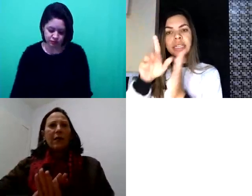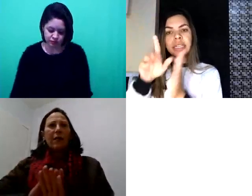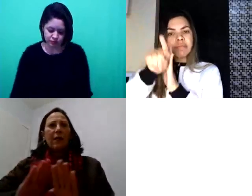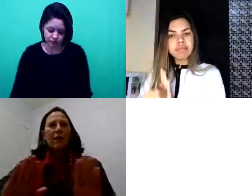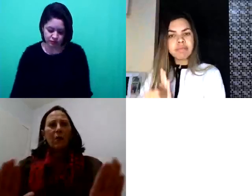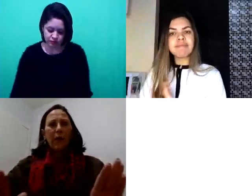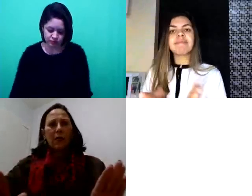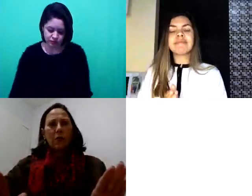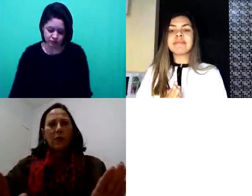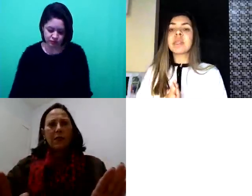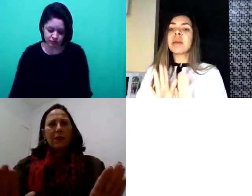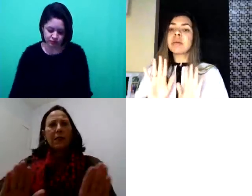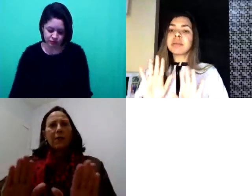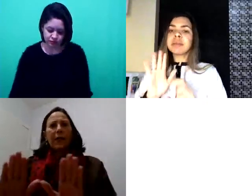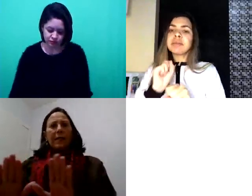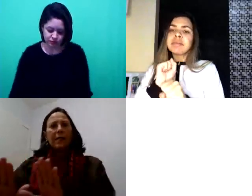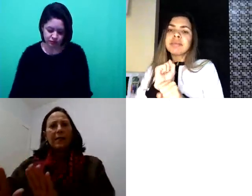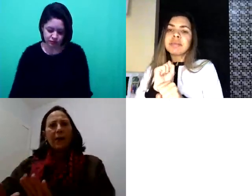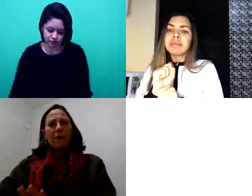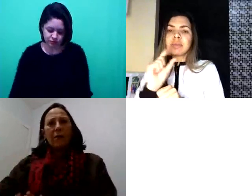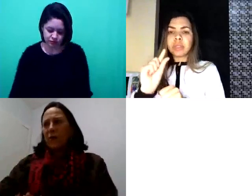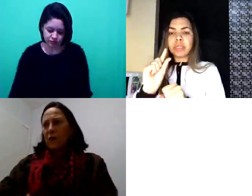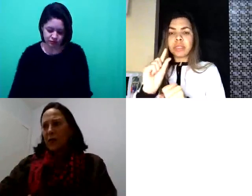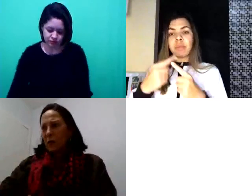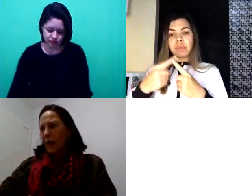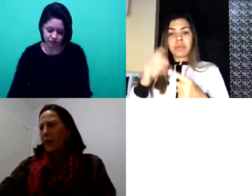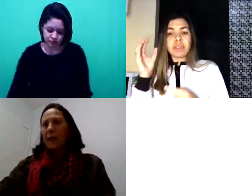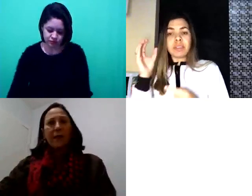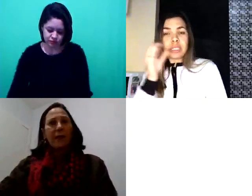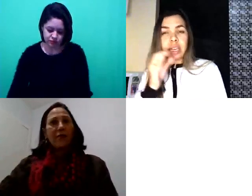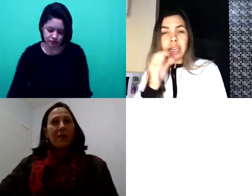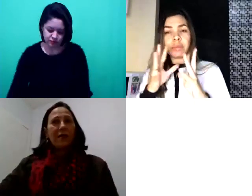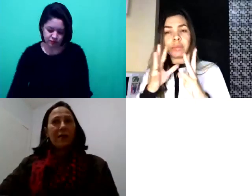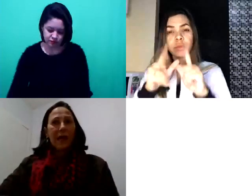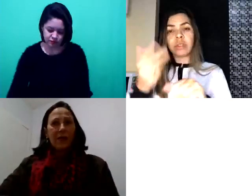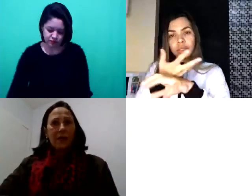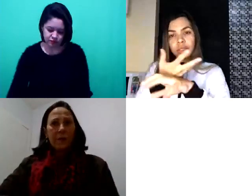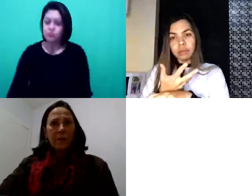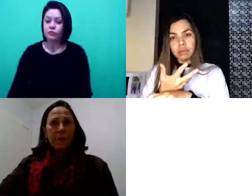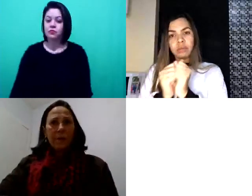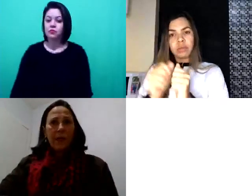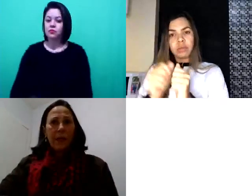gente não atropelar as coisas, determinar essa disciplina com a professora Suelen, que ela termina dia 17,